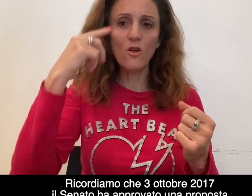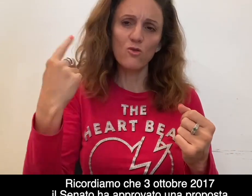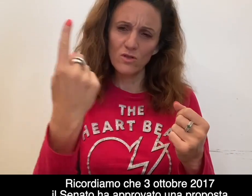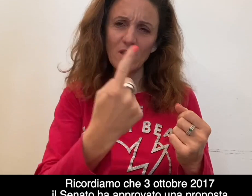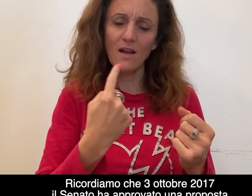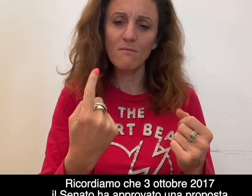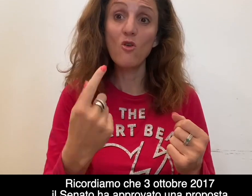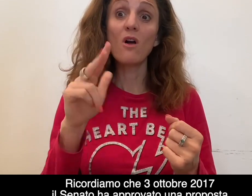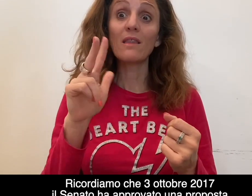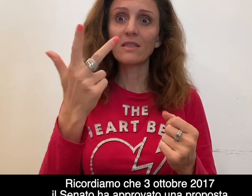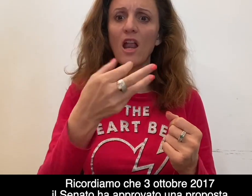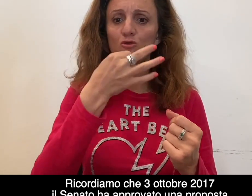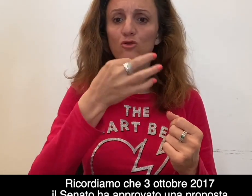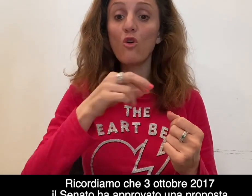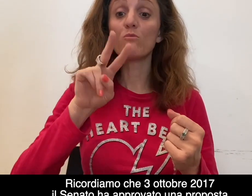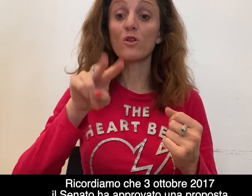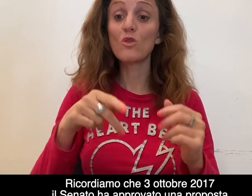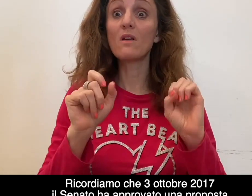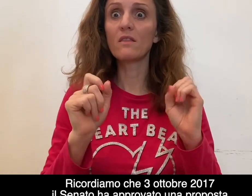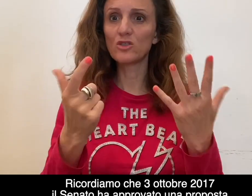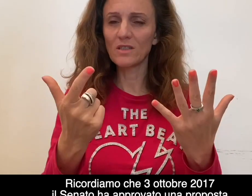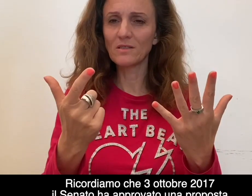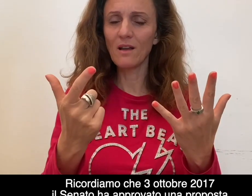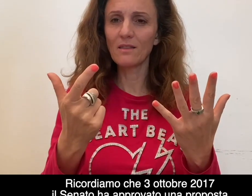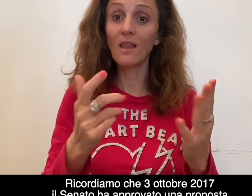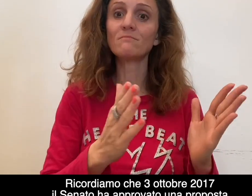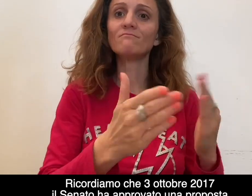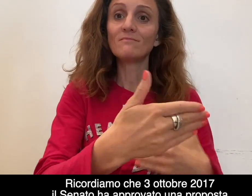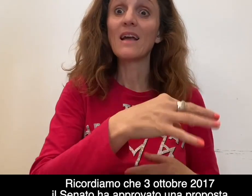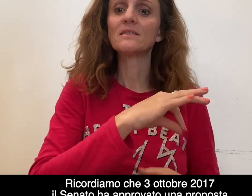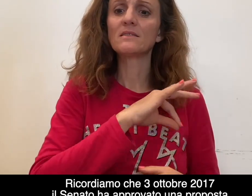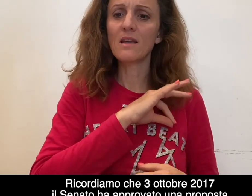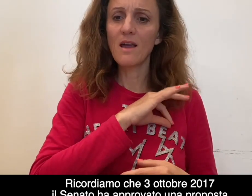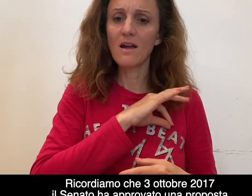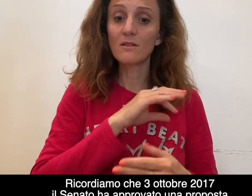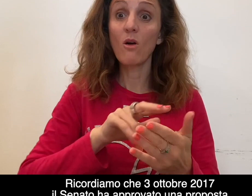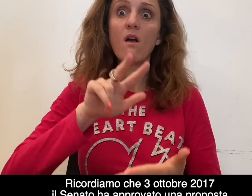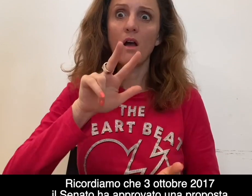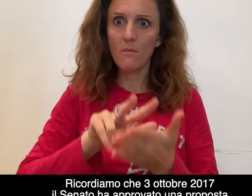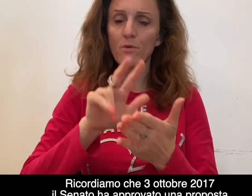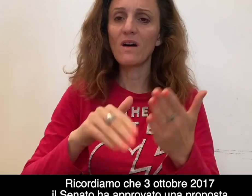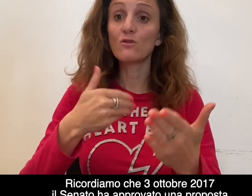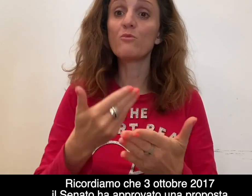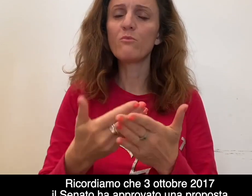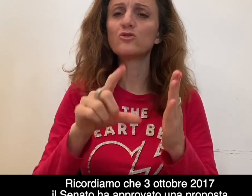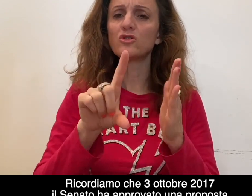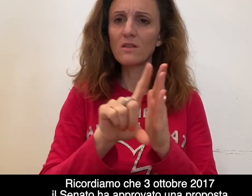noi ricordiamo che il 3 ottobre del 2017 il senato ha approvato una proposta di